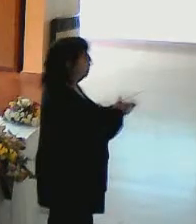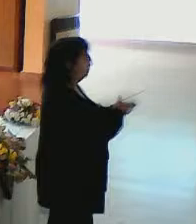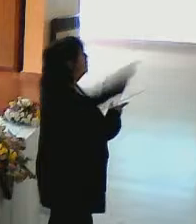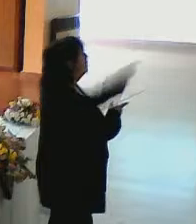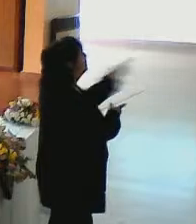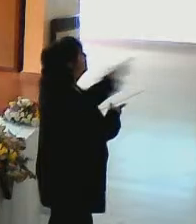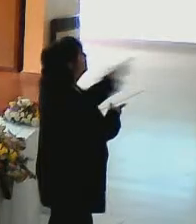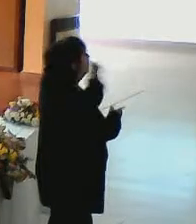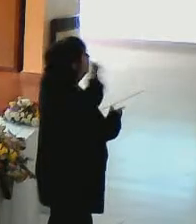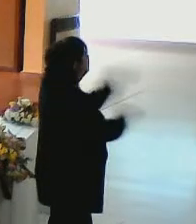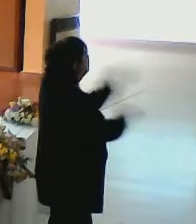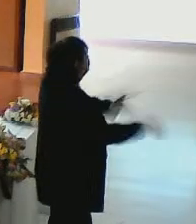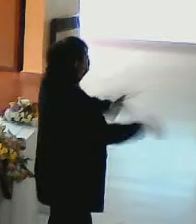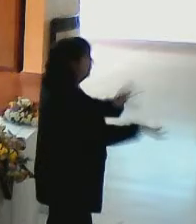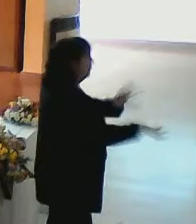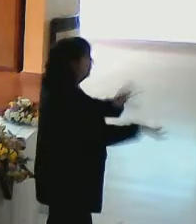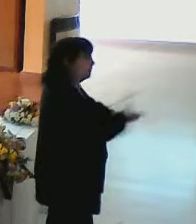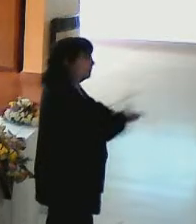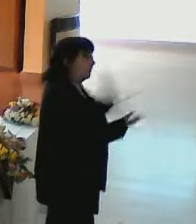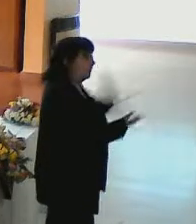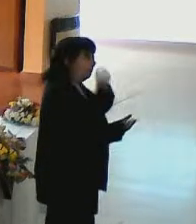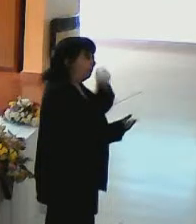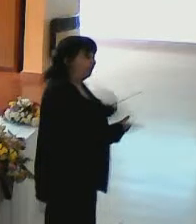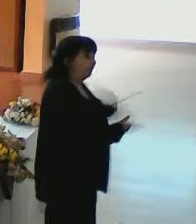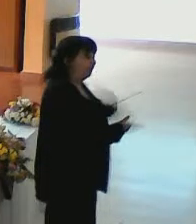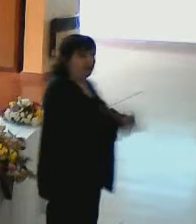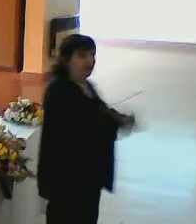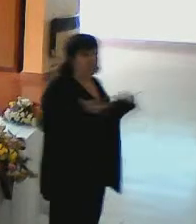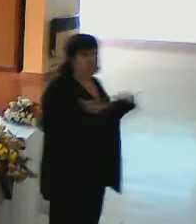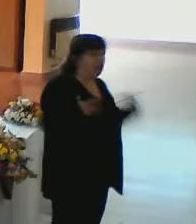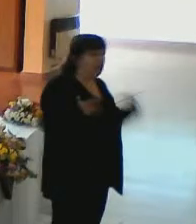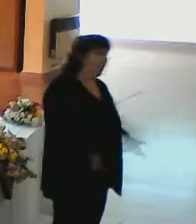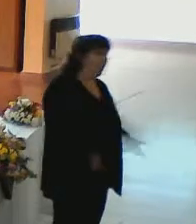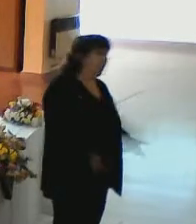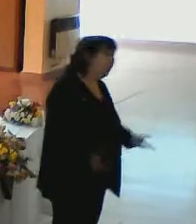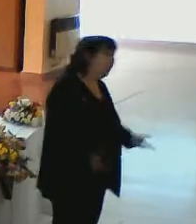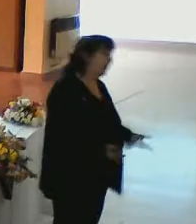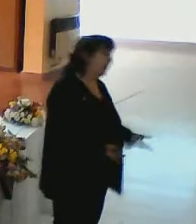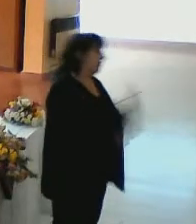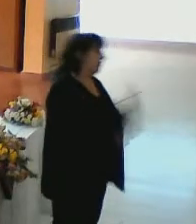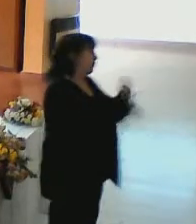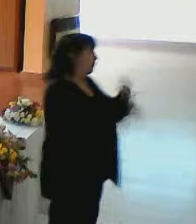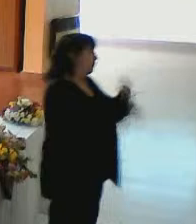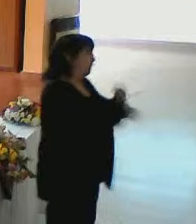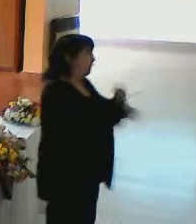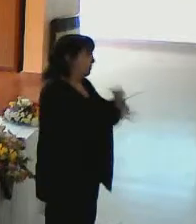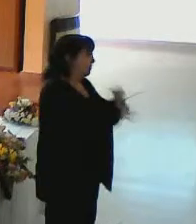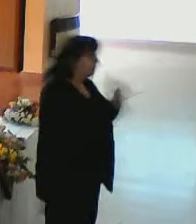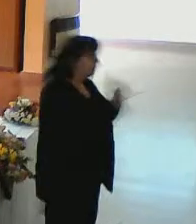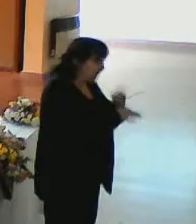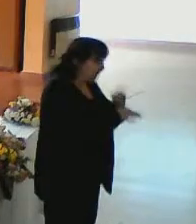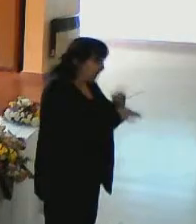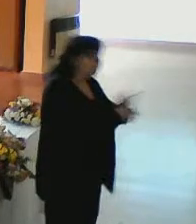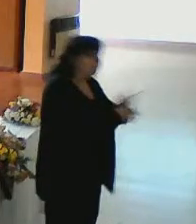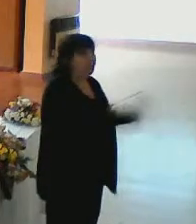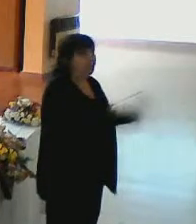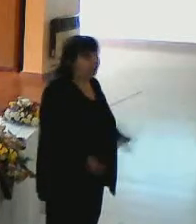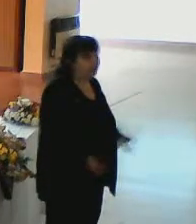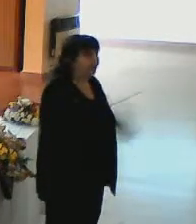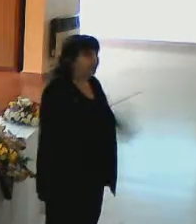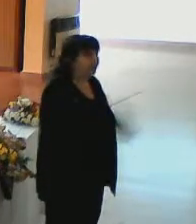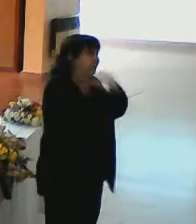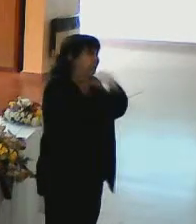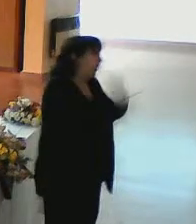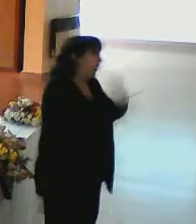vago. ¿Sí? ¿Qué es lo que nos dicen los docentes? No está motivado, ¿sí? Y los padres vienen y nos dicen, pero las